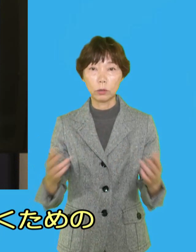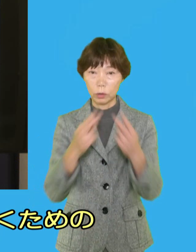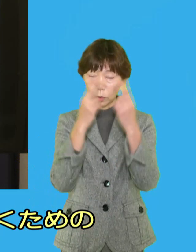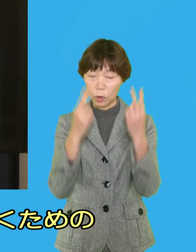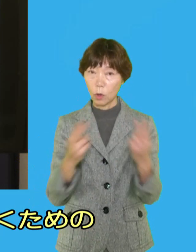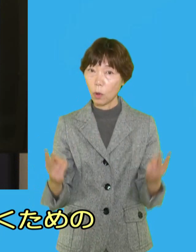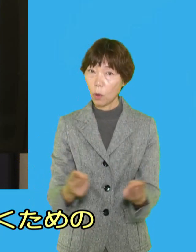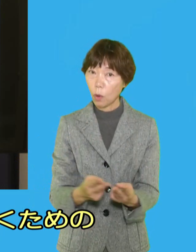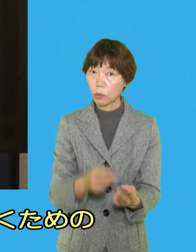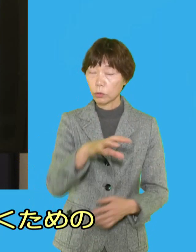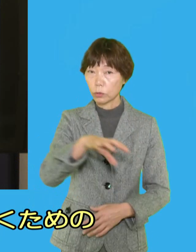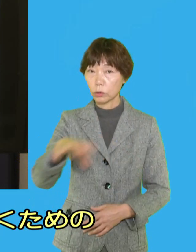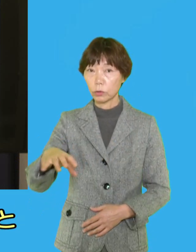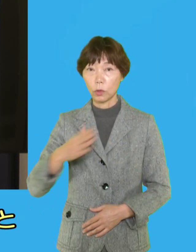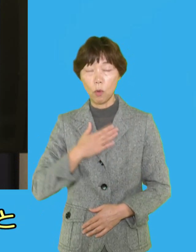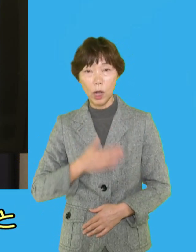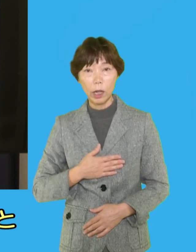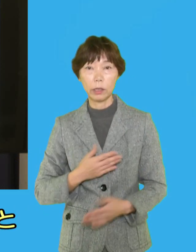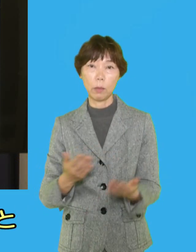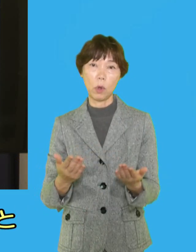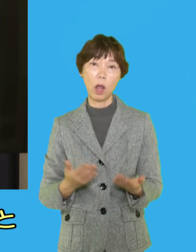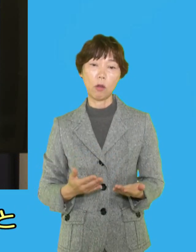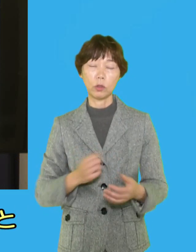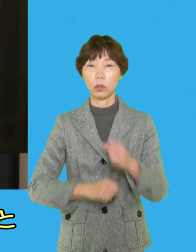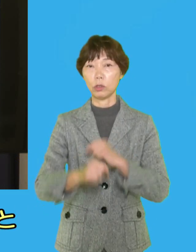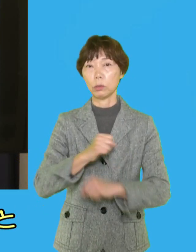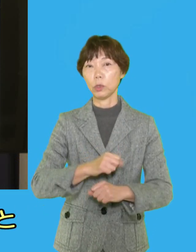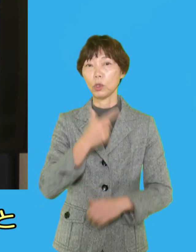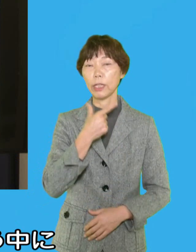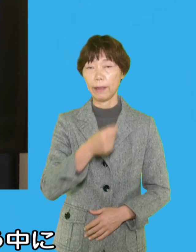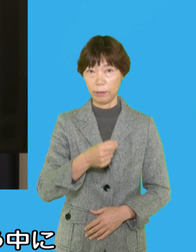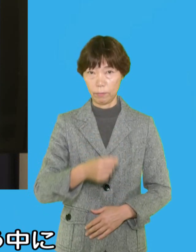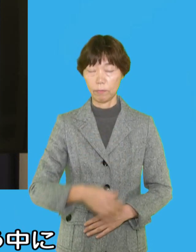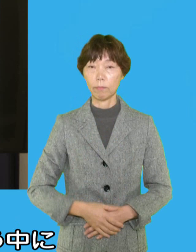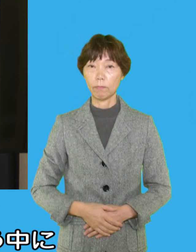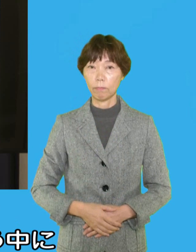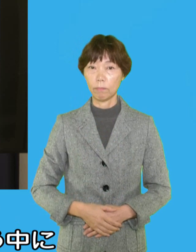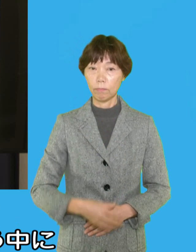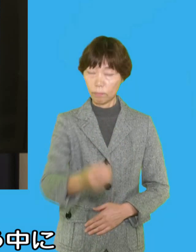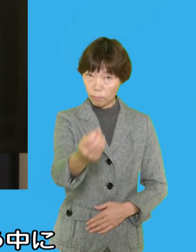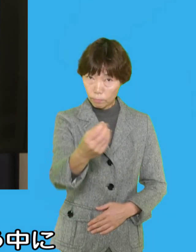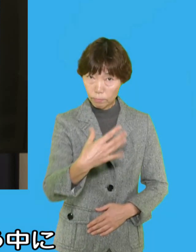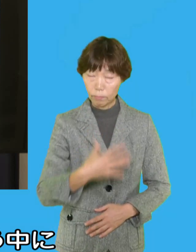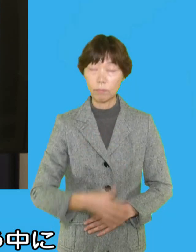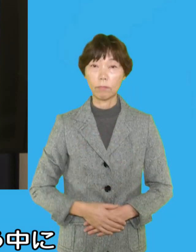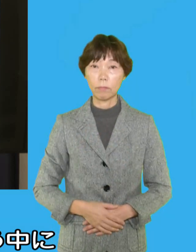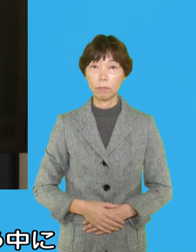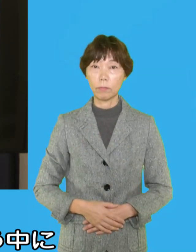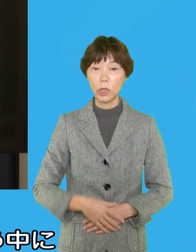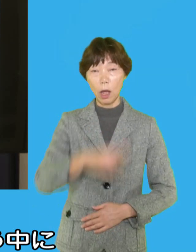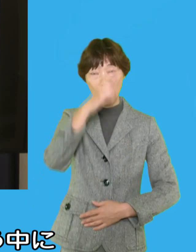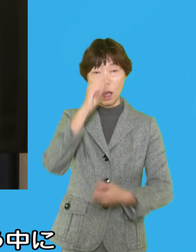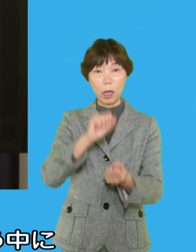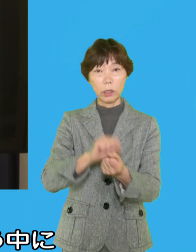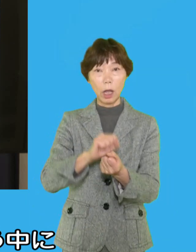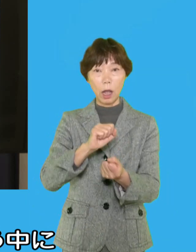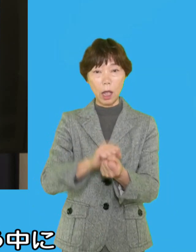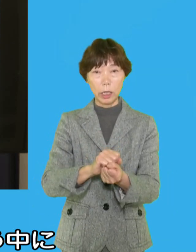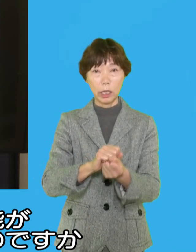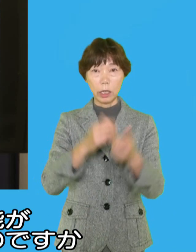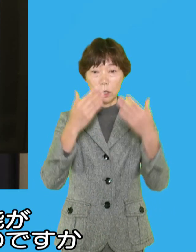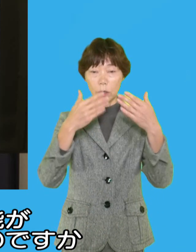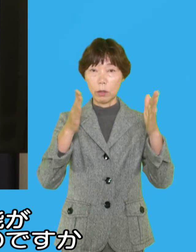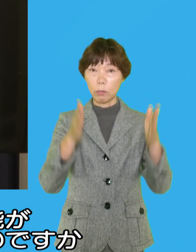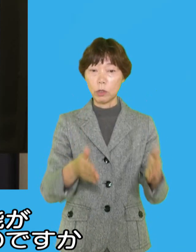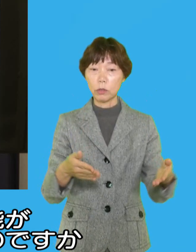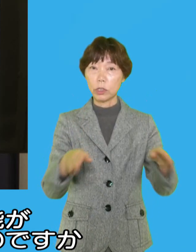していただくための取り組みを行っていきたいと考えています。 じゃあ逆に境ミュージアムという中にですね、